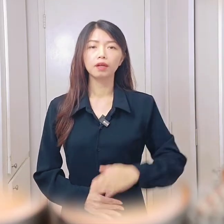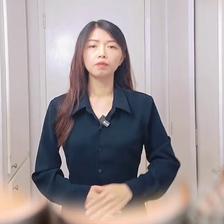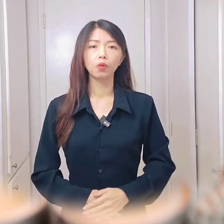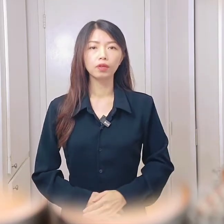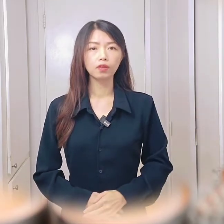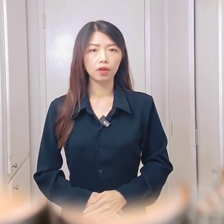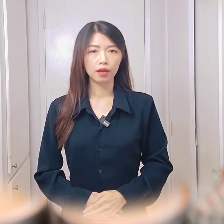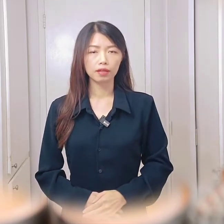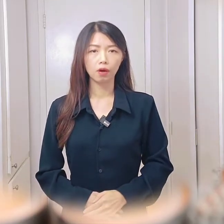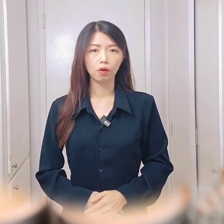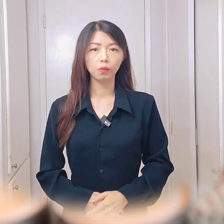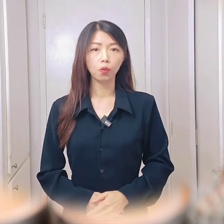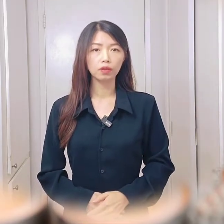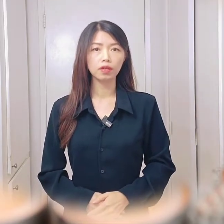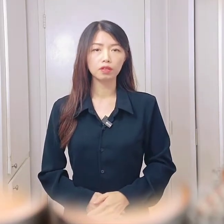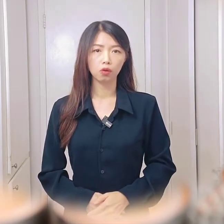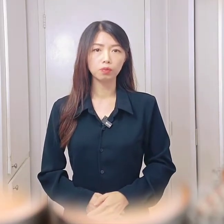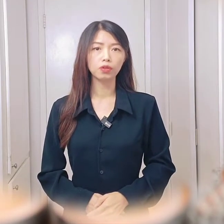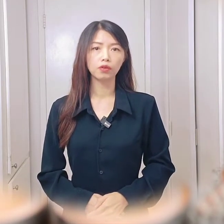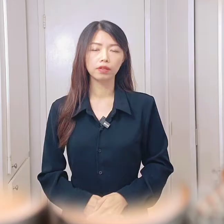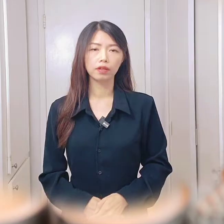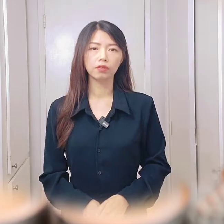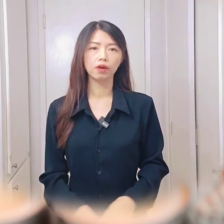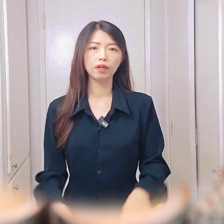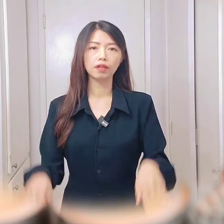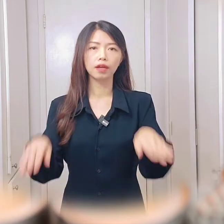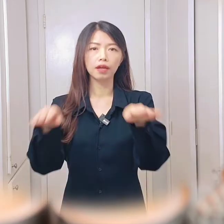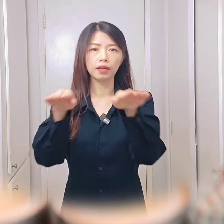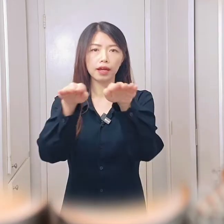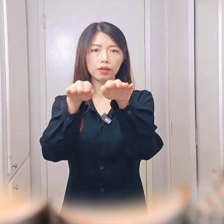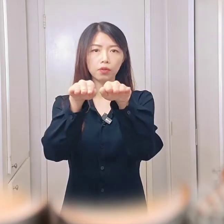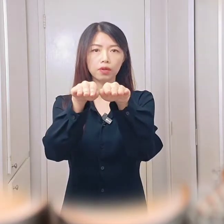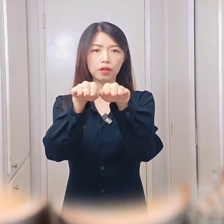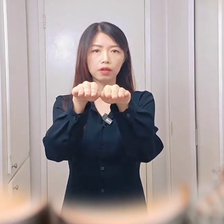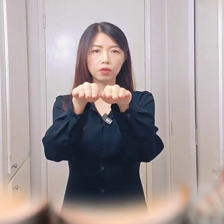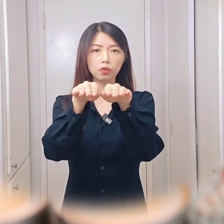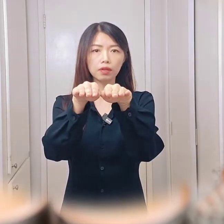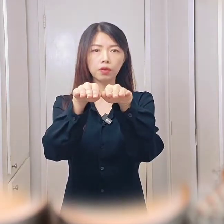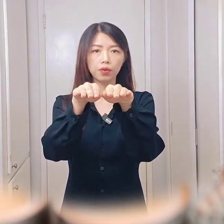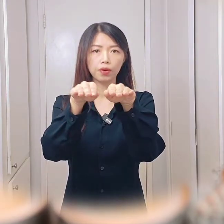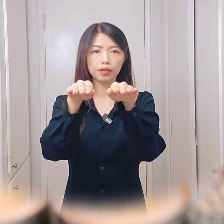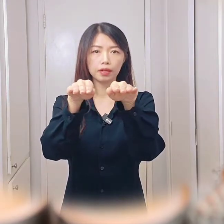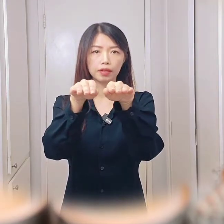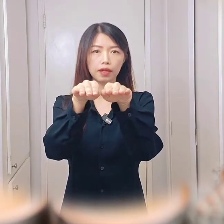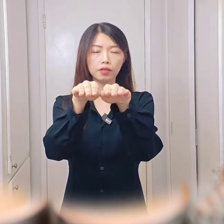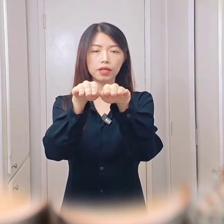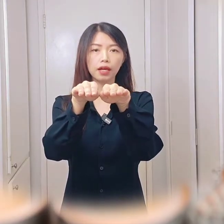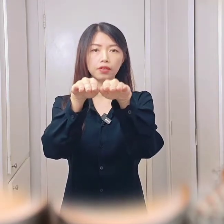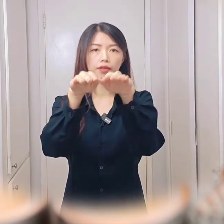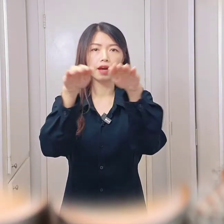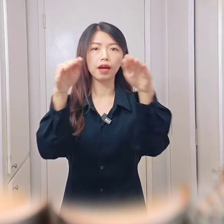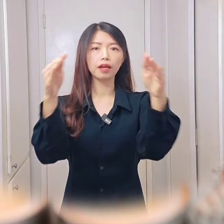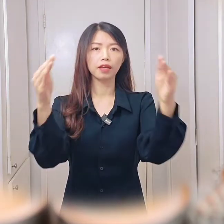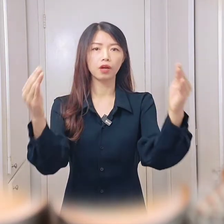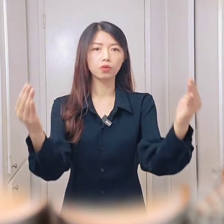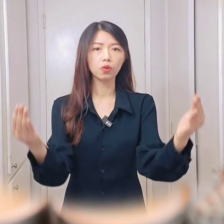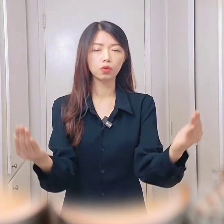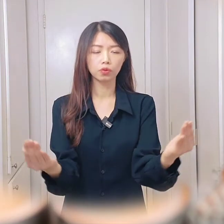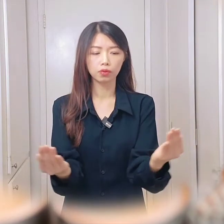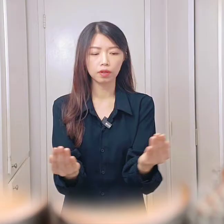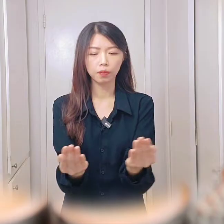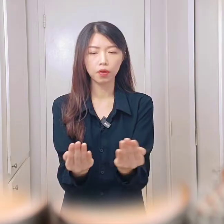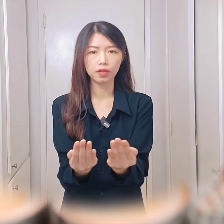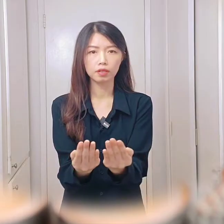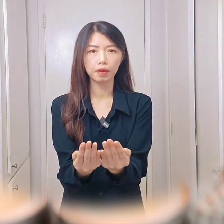우리를 모든 죄에서, 모든 전부라고 하는 대수어는 양손을 이렇게 손등이 위로 한 이 상태에서 시작하셨다가